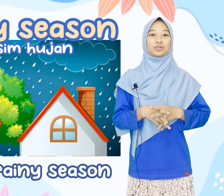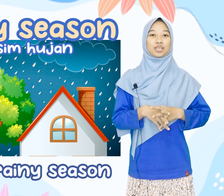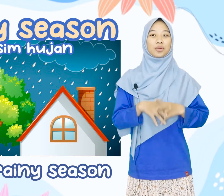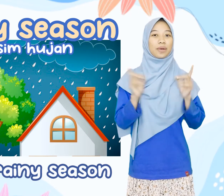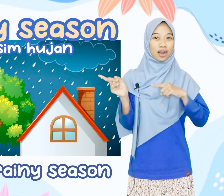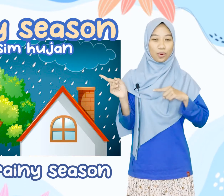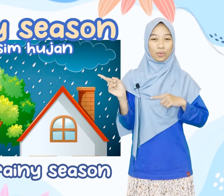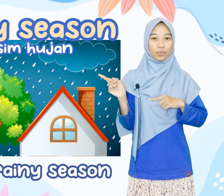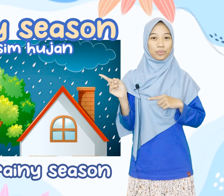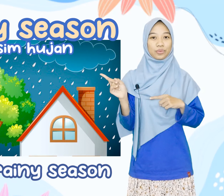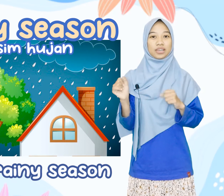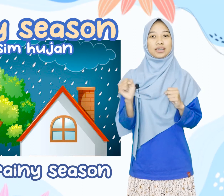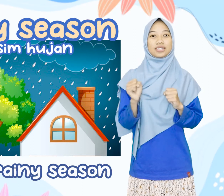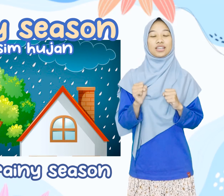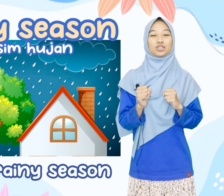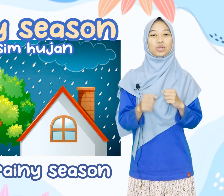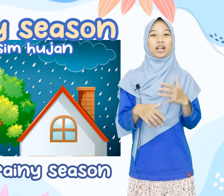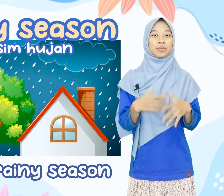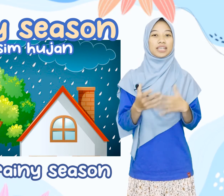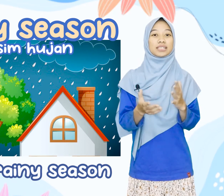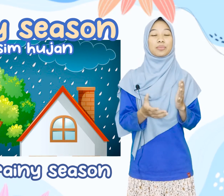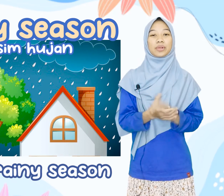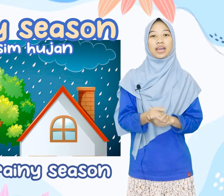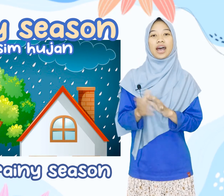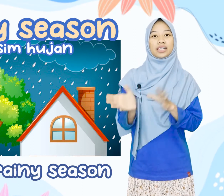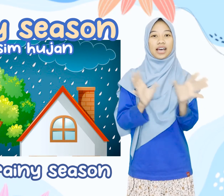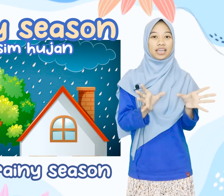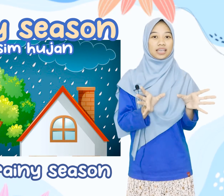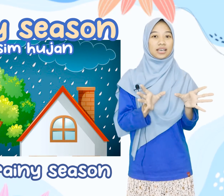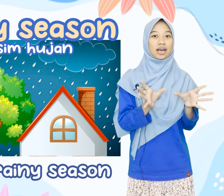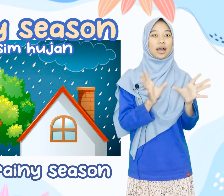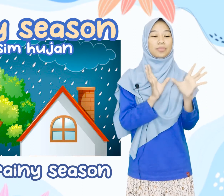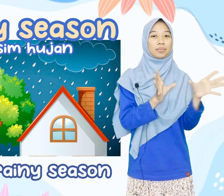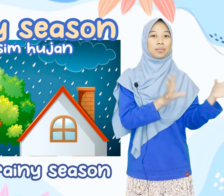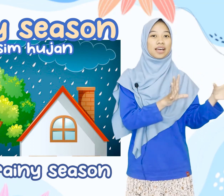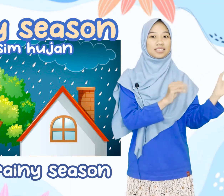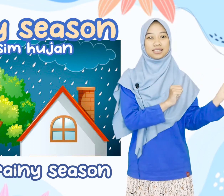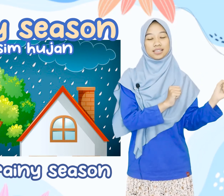musim kemarau. Jadi, contoh kalimatnya simple ya, I like bla bla bla season.